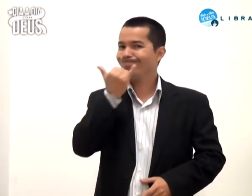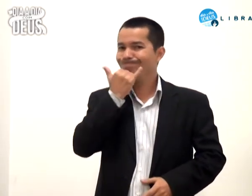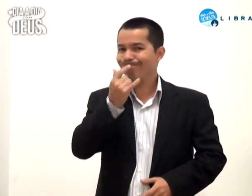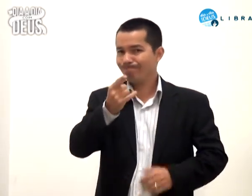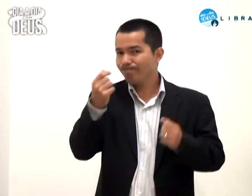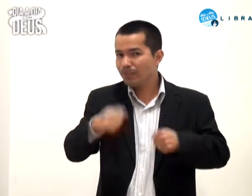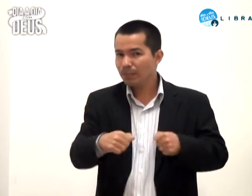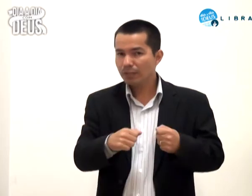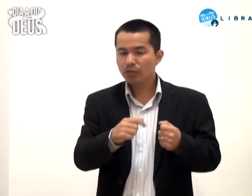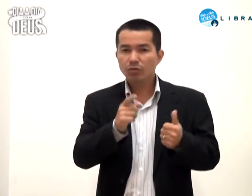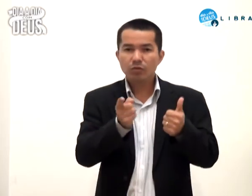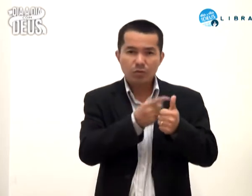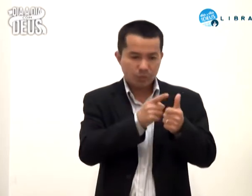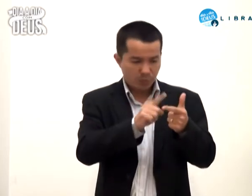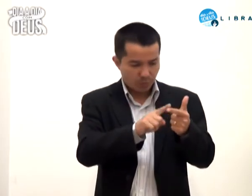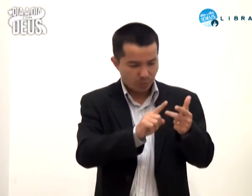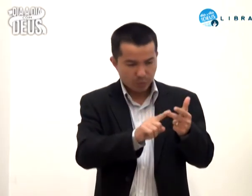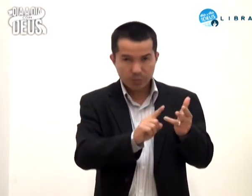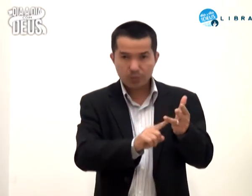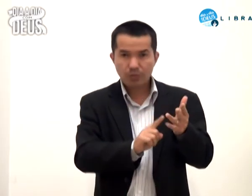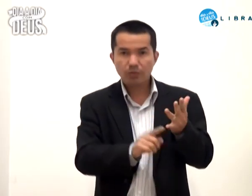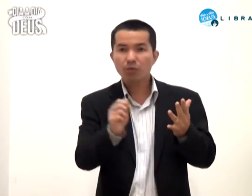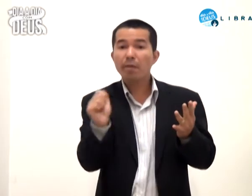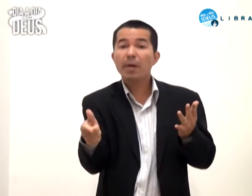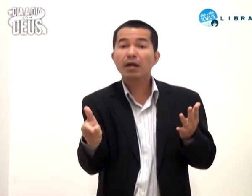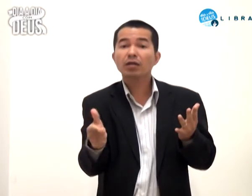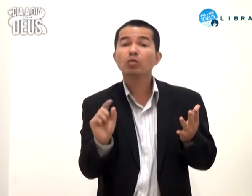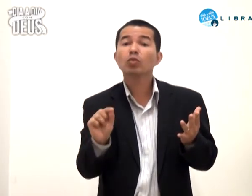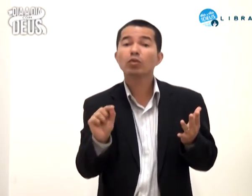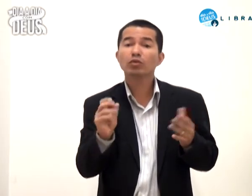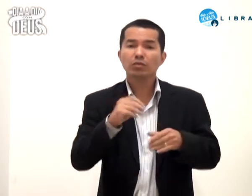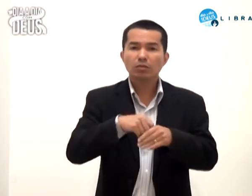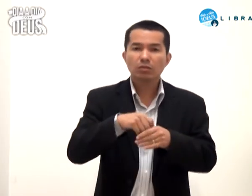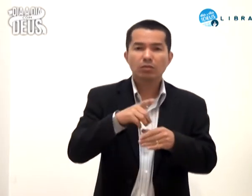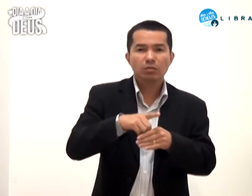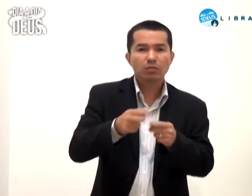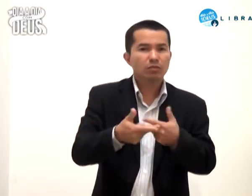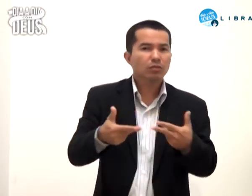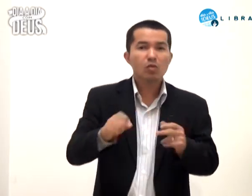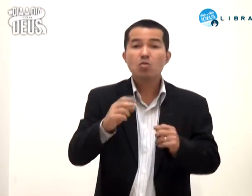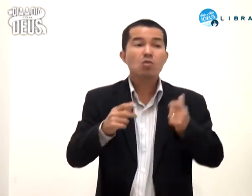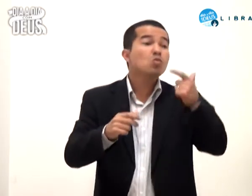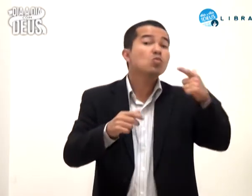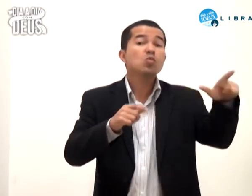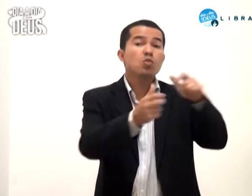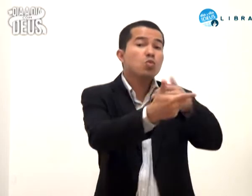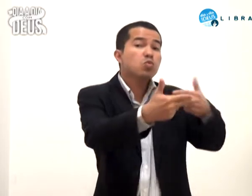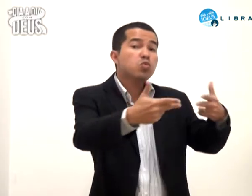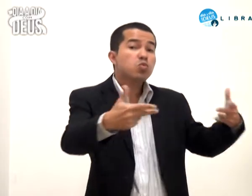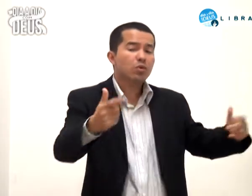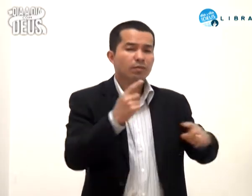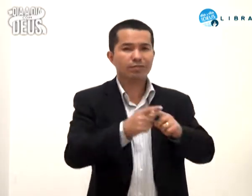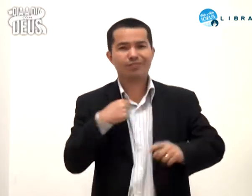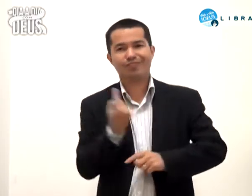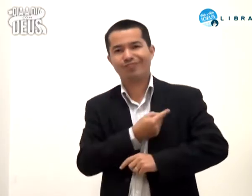e aquilo onde você gasta o seu dinheiro, você vai descobrir quais são os tesouros da sua vida, não é? Porque a gente revela